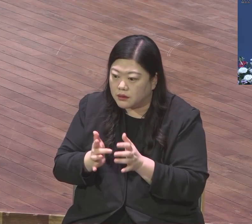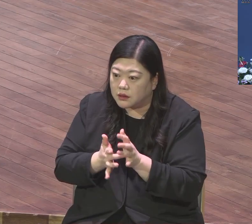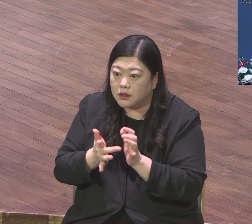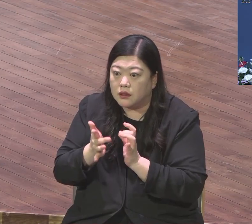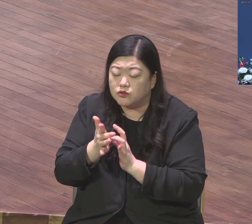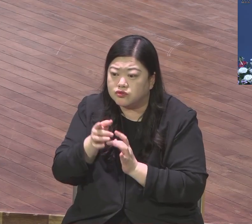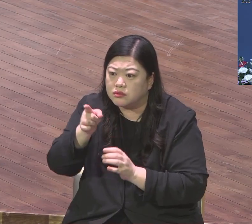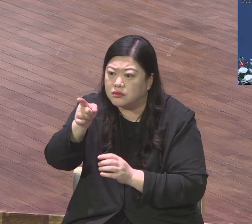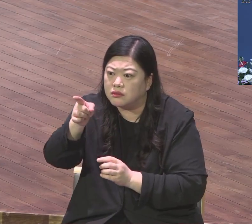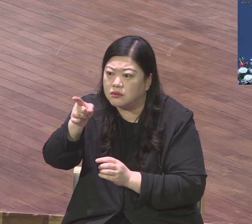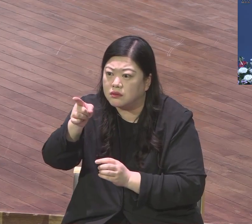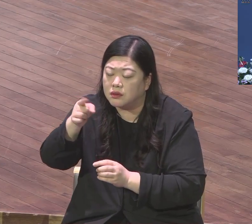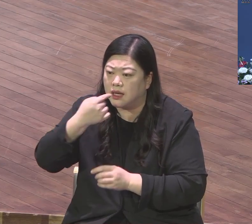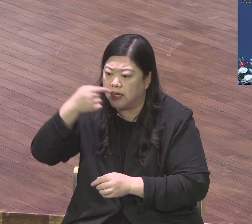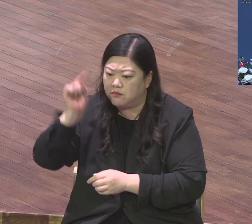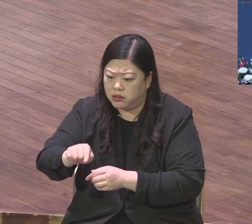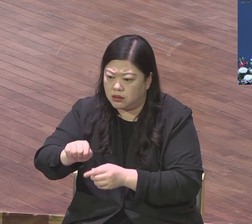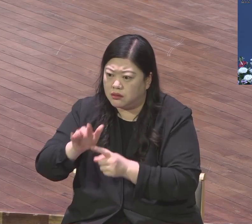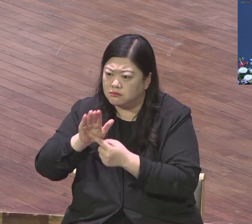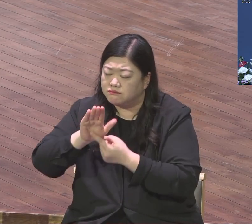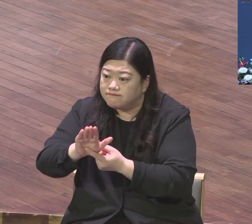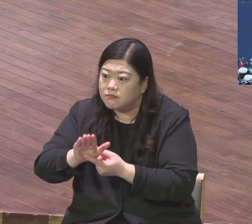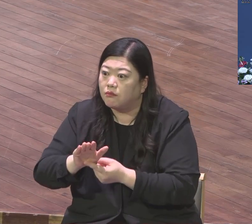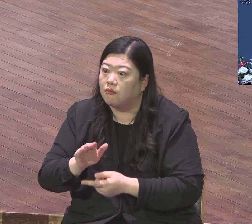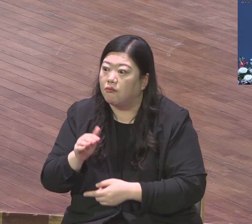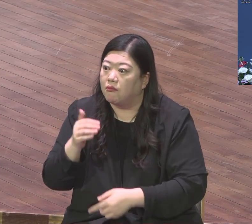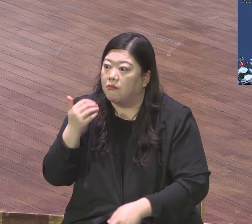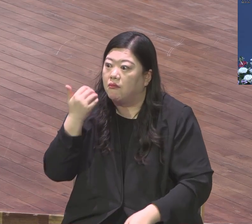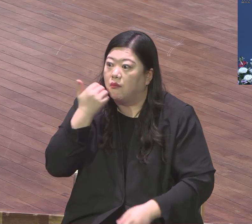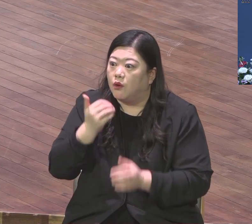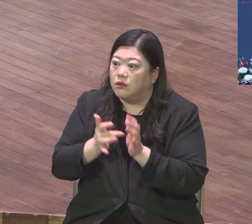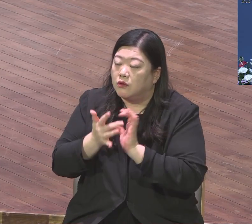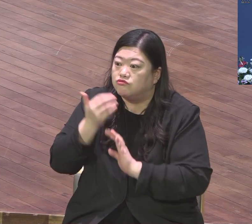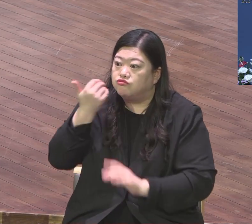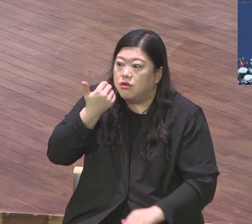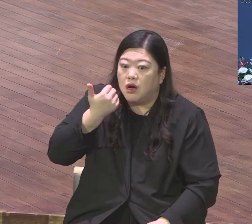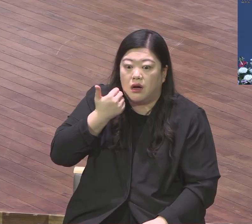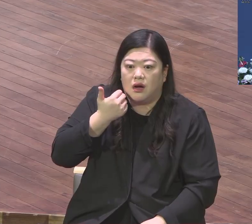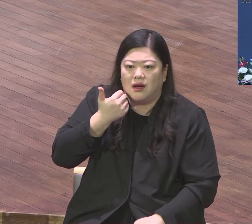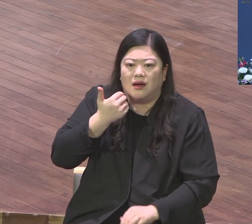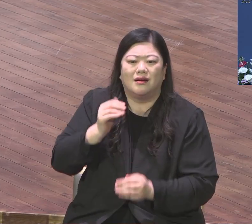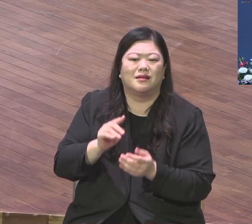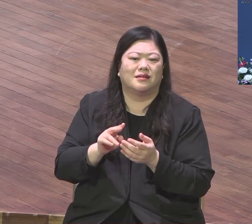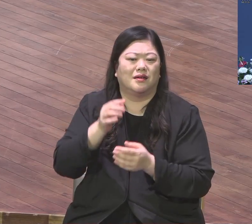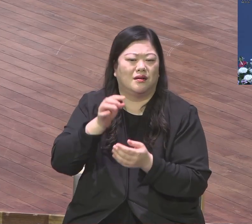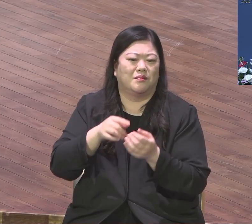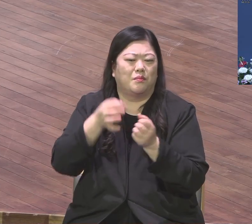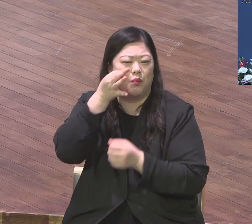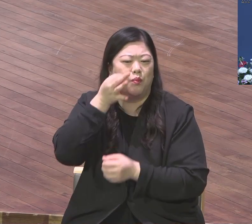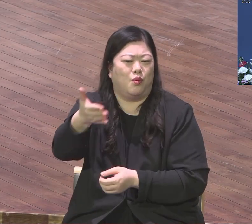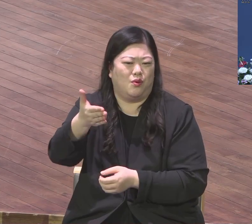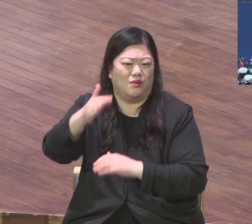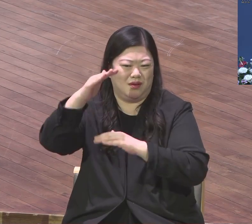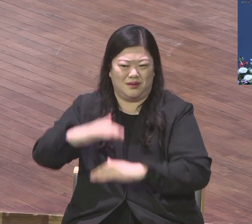예수님이 누구인지 믿게 하기 위한 내용이었어요.